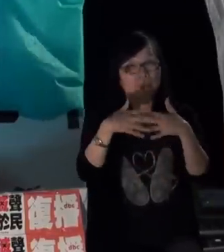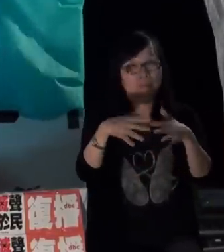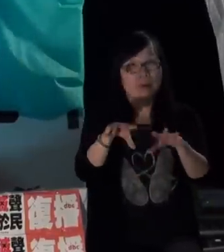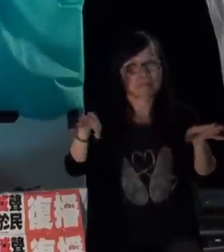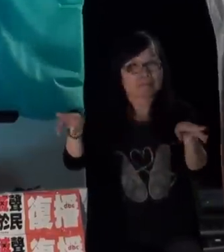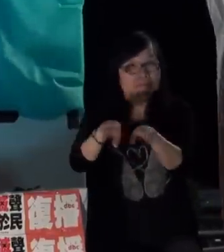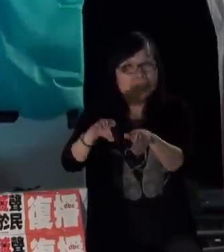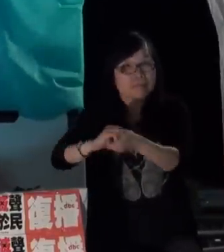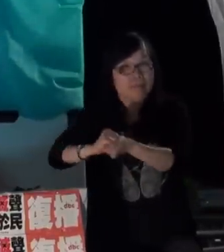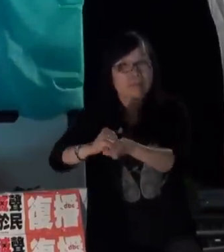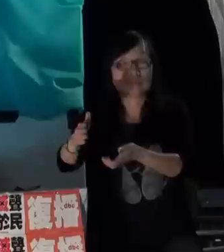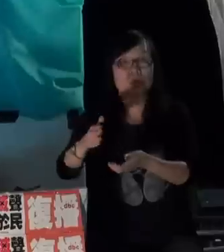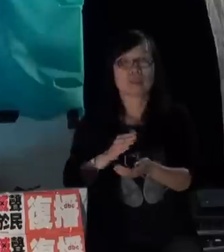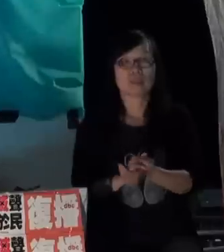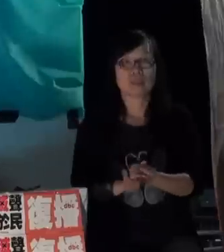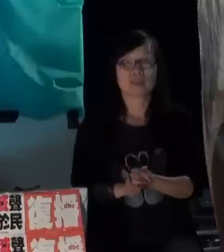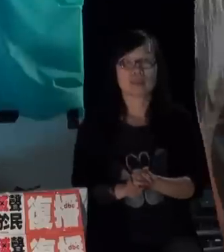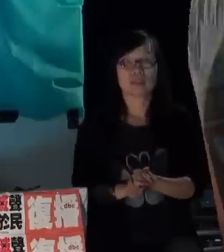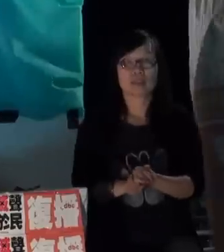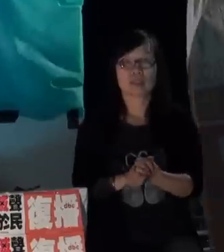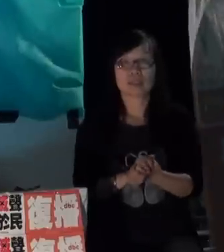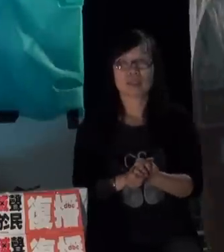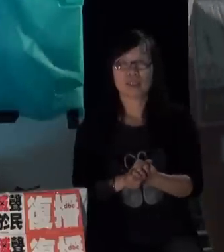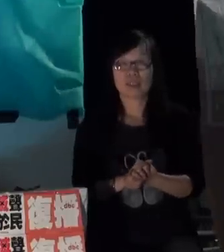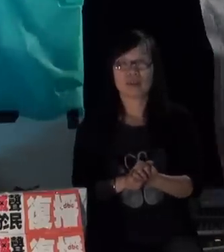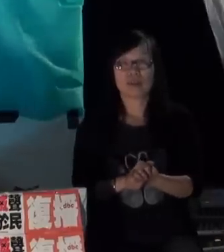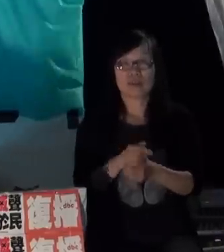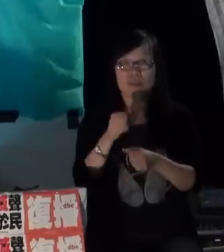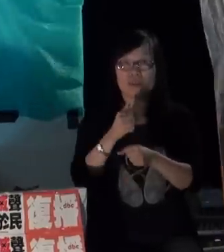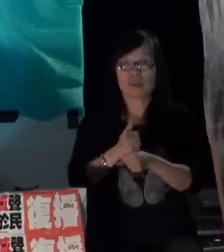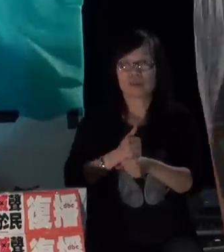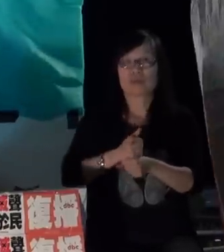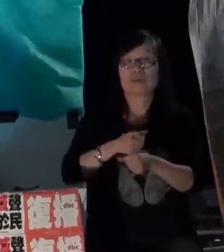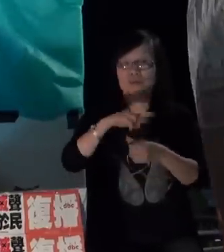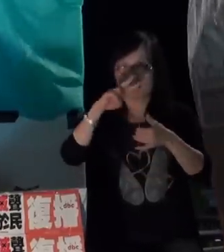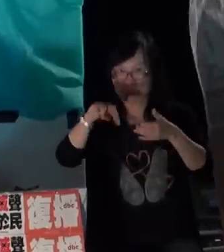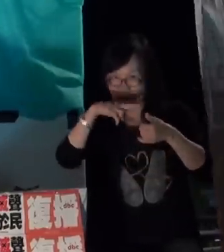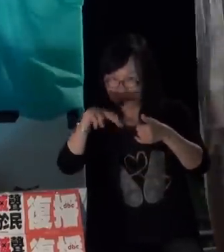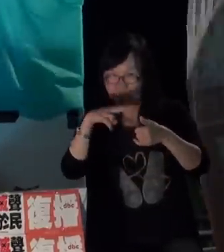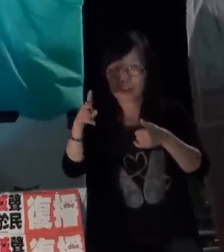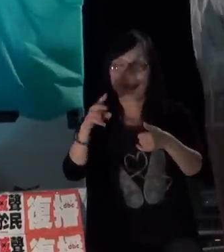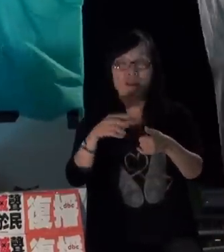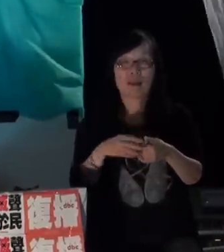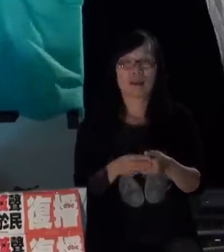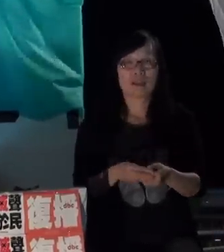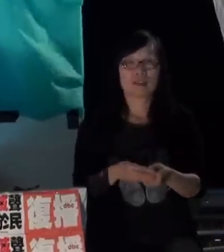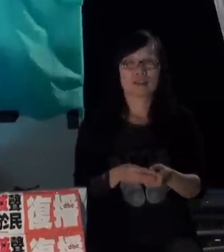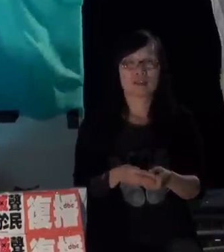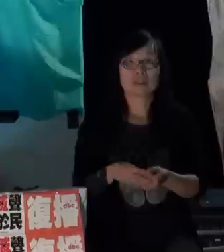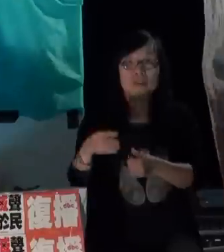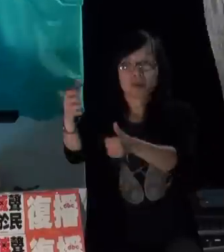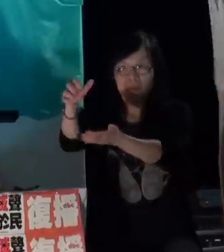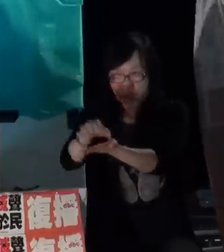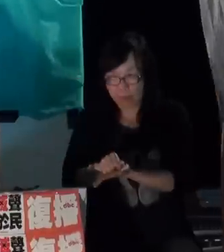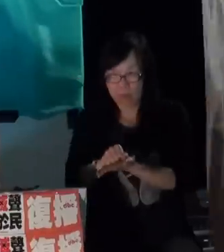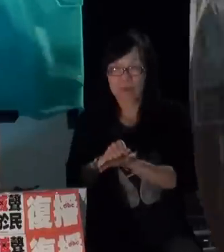共產黨希望喺票源上面係做一個更加好嘅調整之外，佢吞咗呢個鄉事派